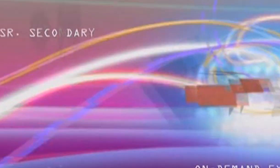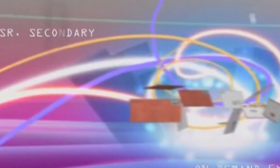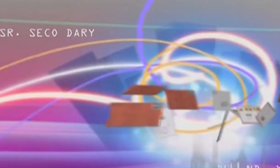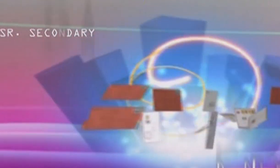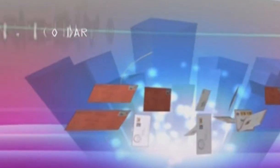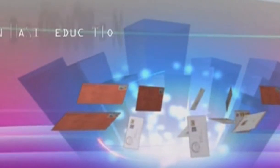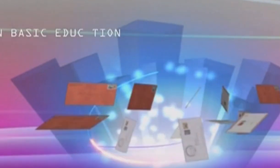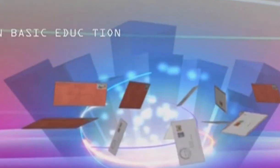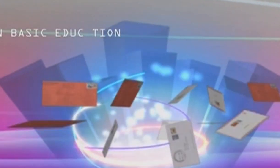कर दो